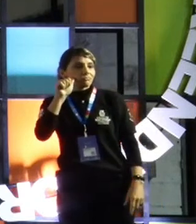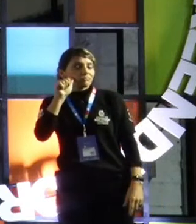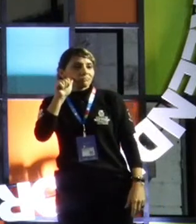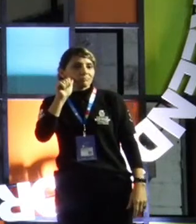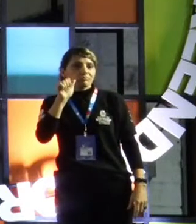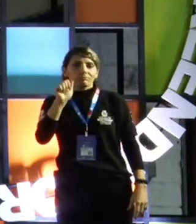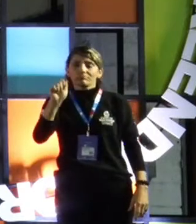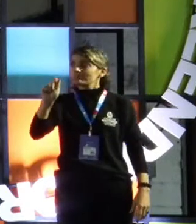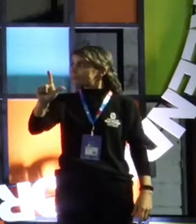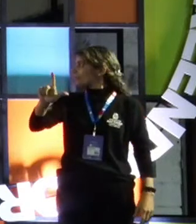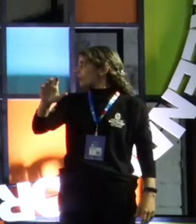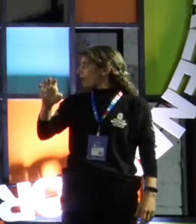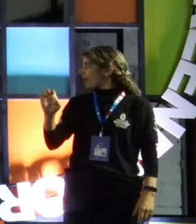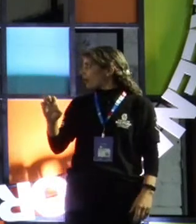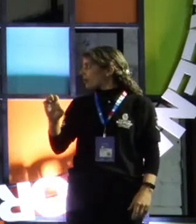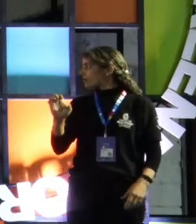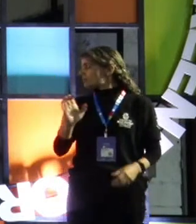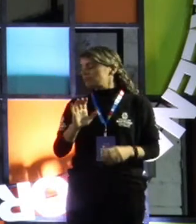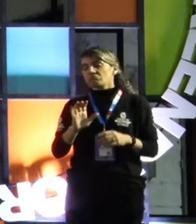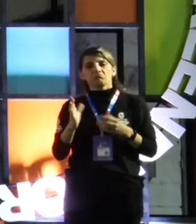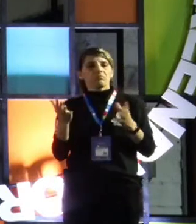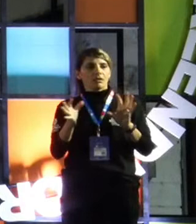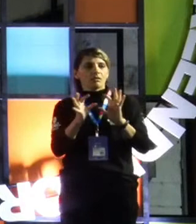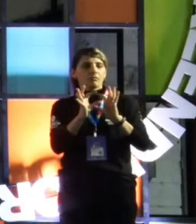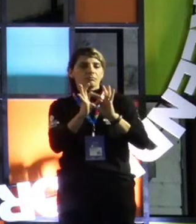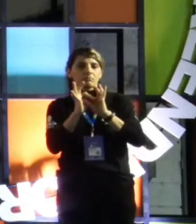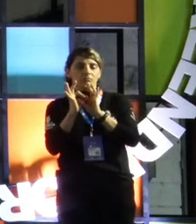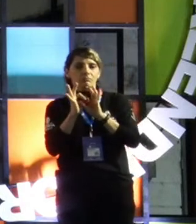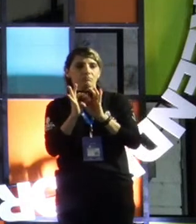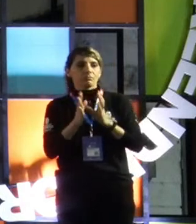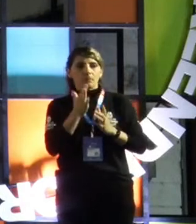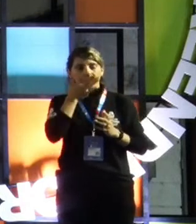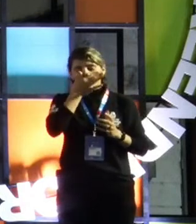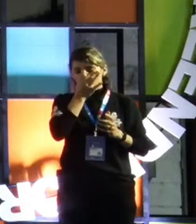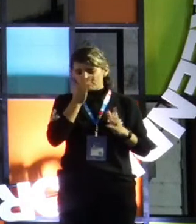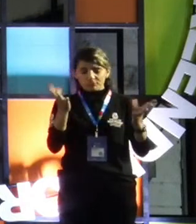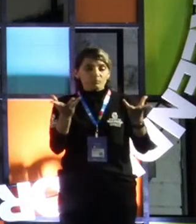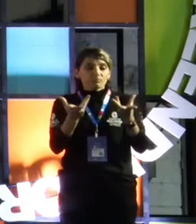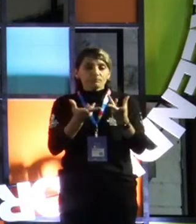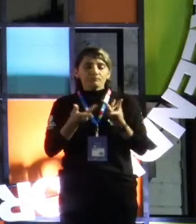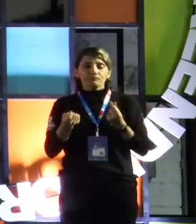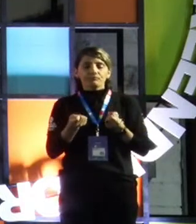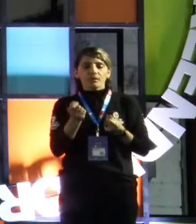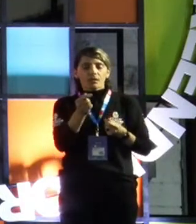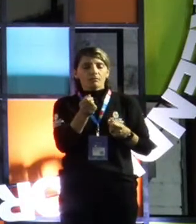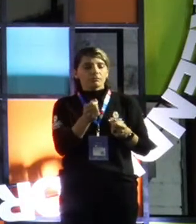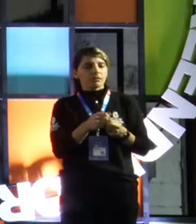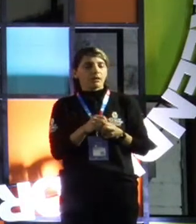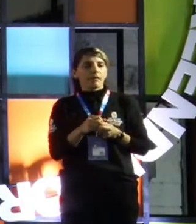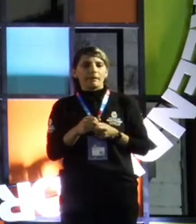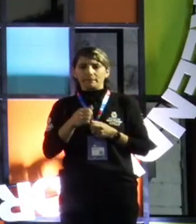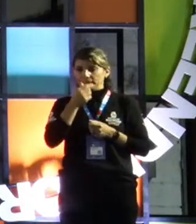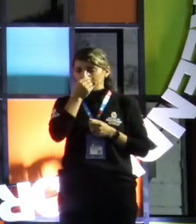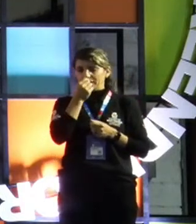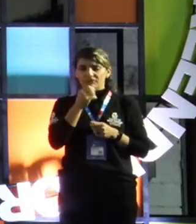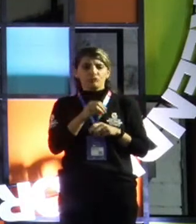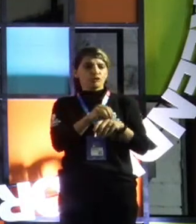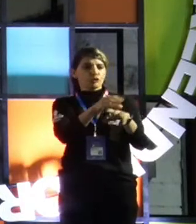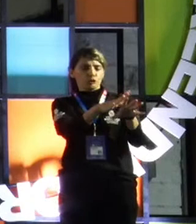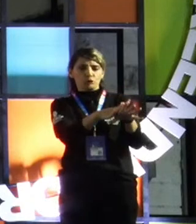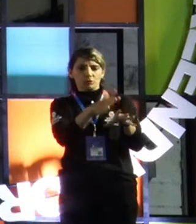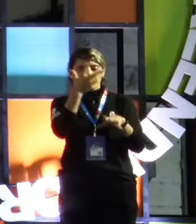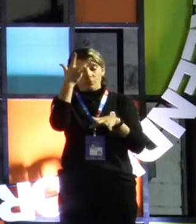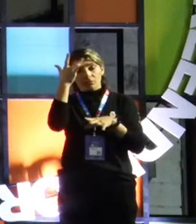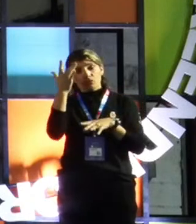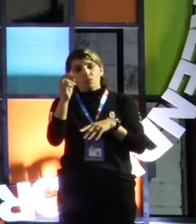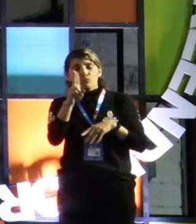a Husky tem programa de afiliados. A Husky tem um programa de afiliados maravilhoso. Se você indica pessoas para usar